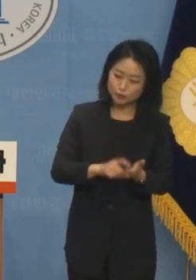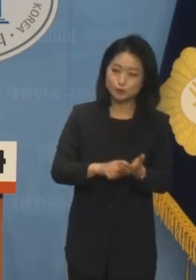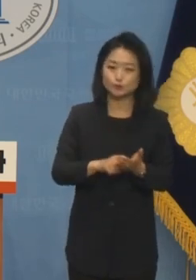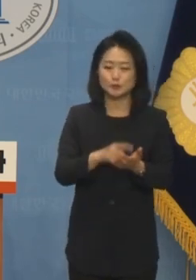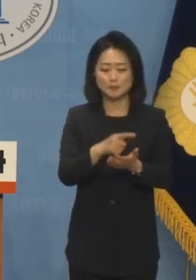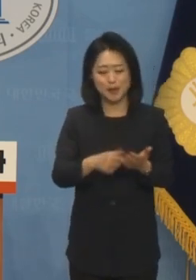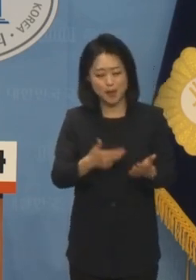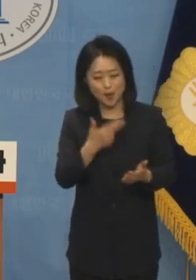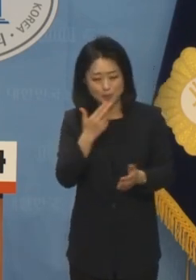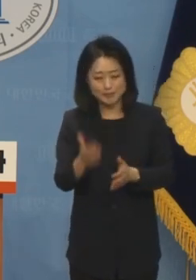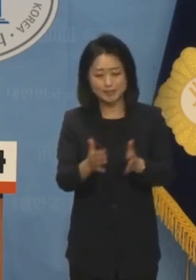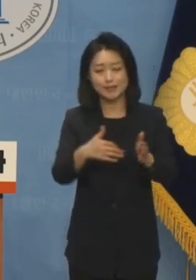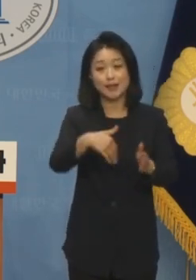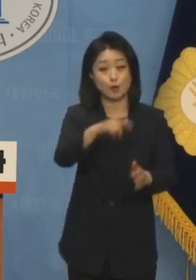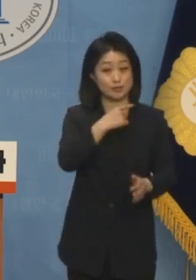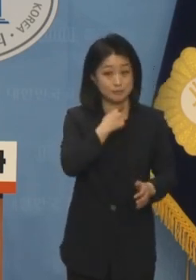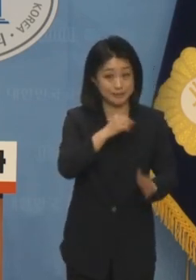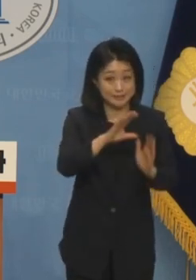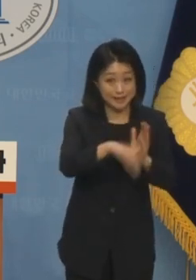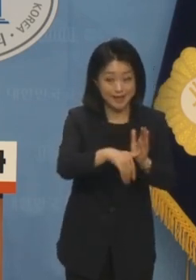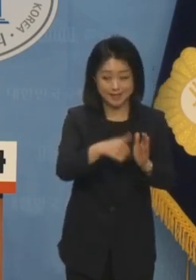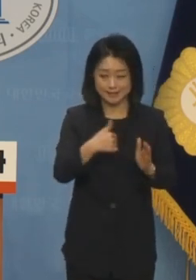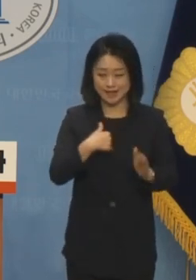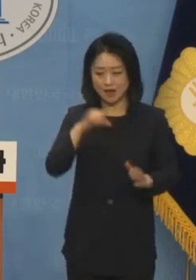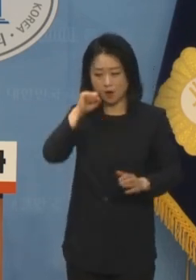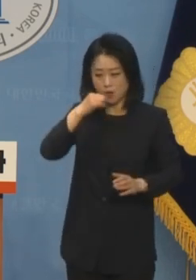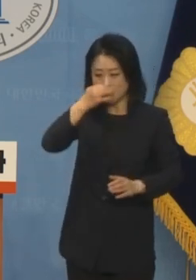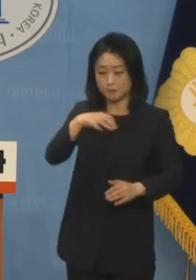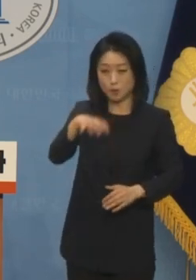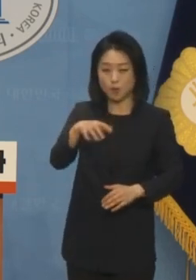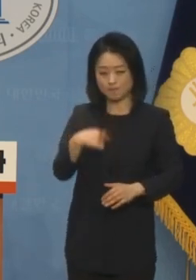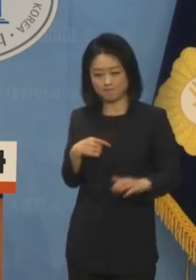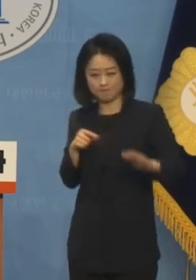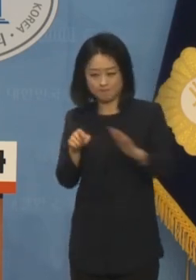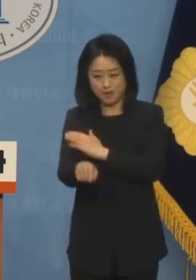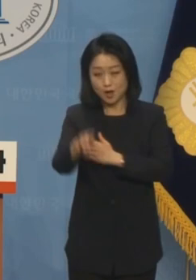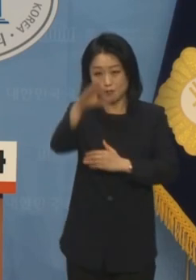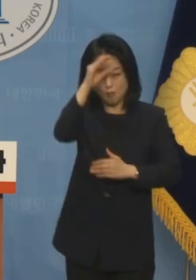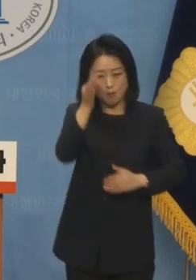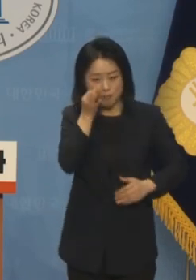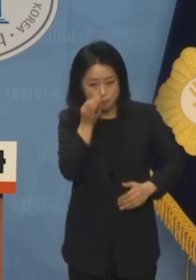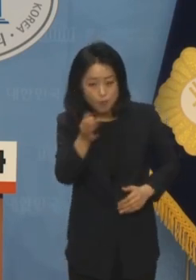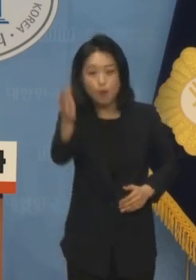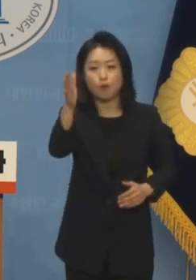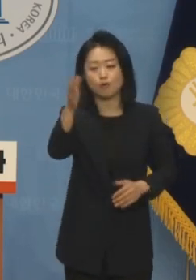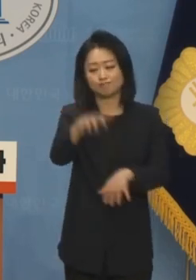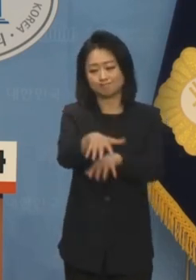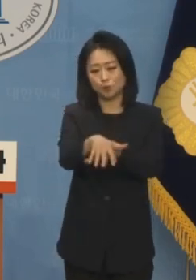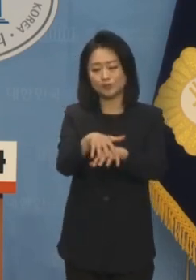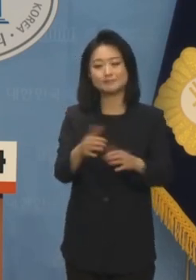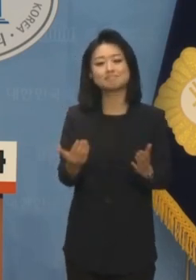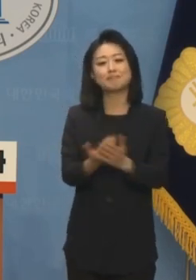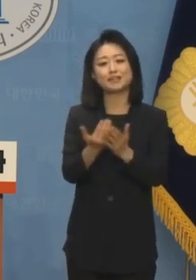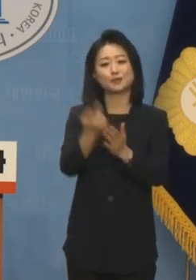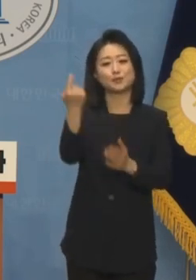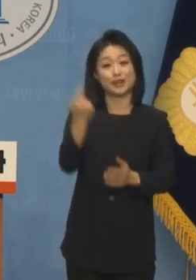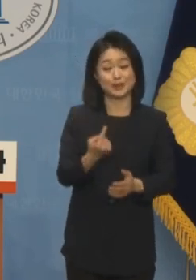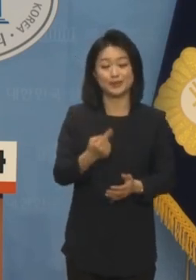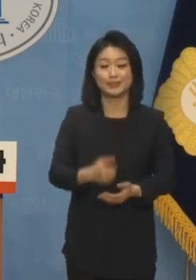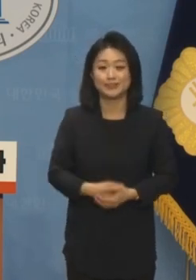손해보지 않는 길을 가려고 할 때 스스로 험지로 달려나가 모범을 보이는 사람이 있어야 조직이 발전하는